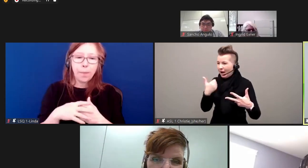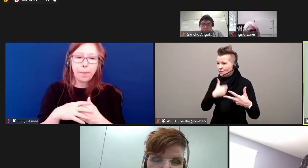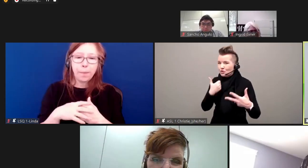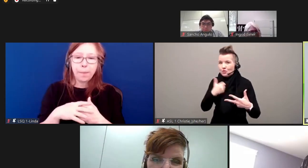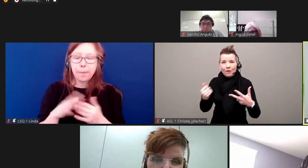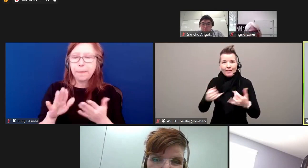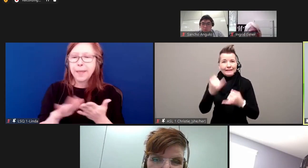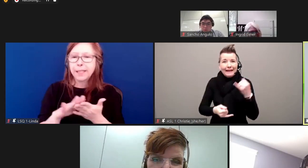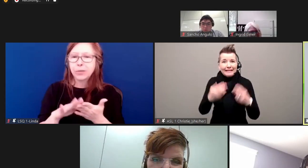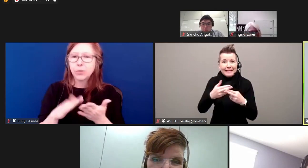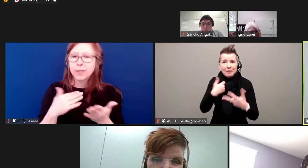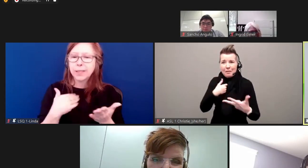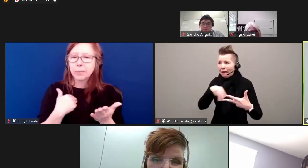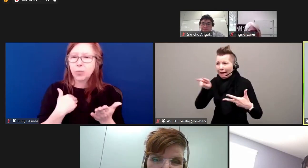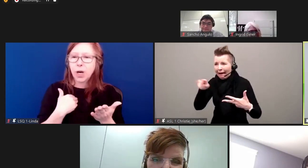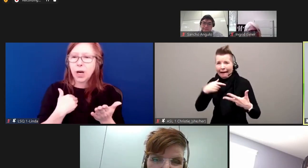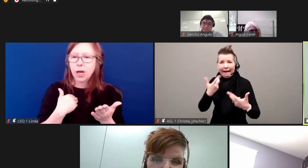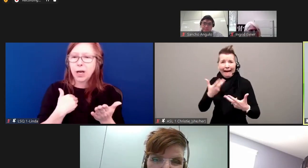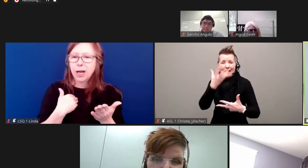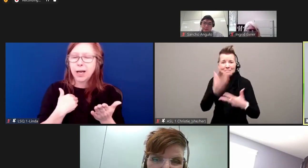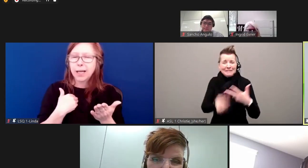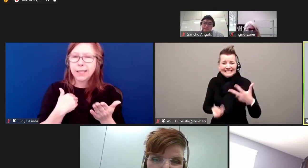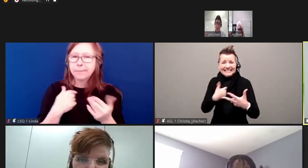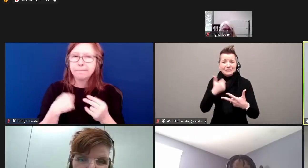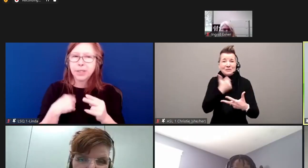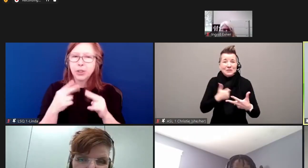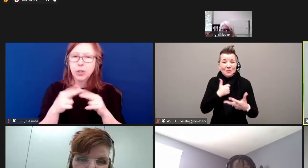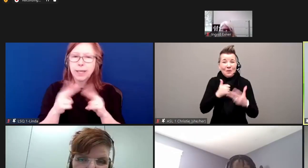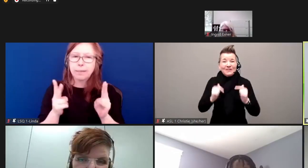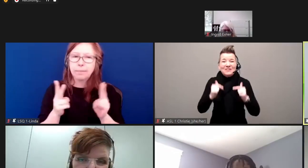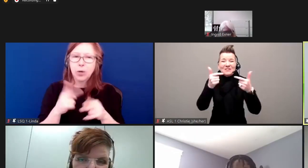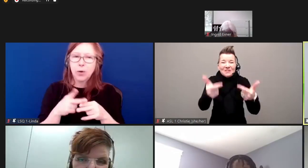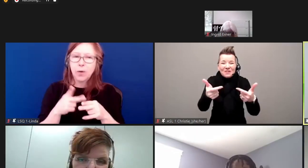Pardon, je n'ai pas son nom de famille.